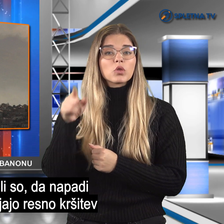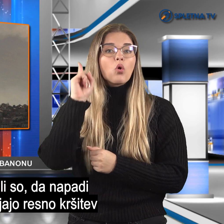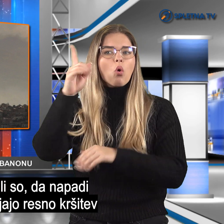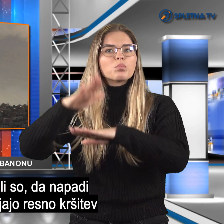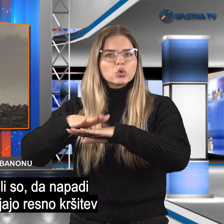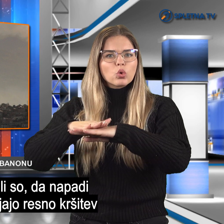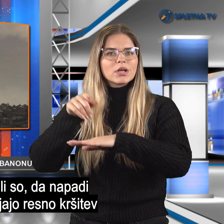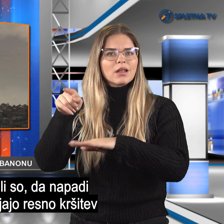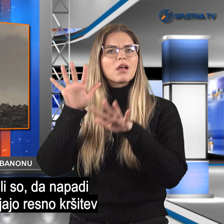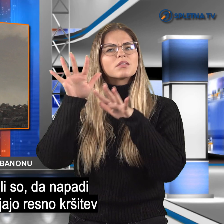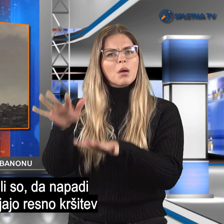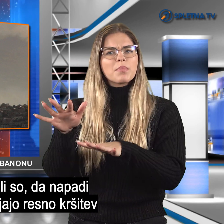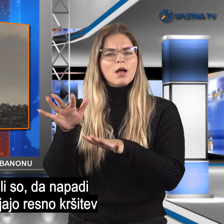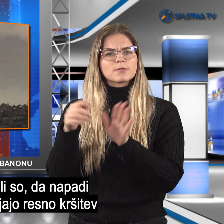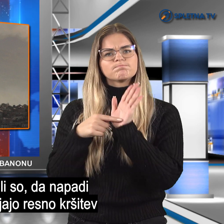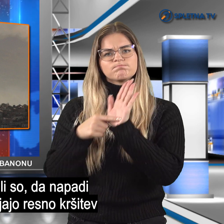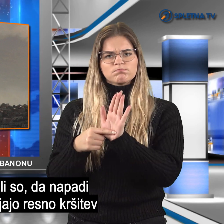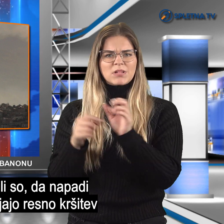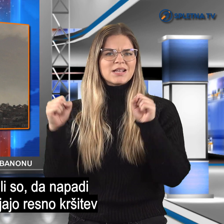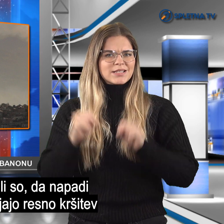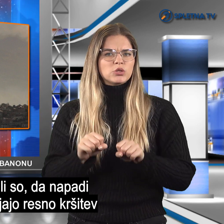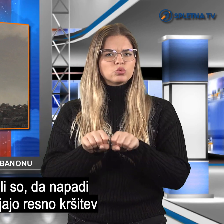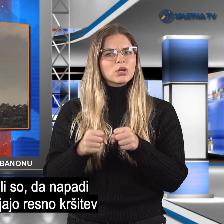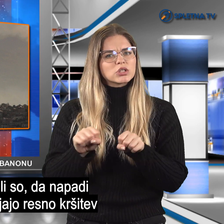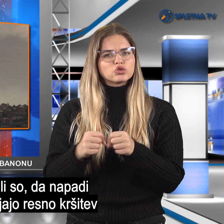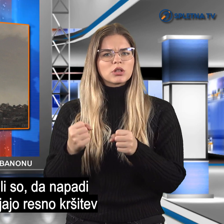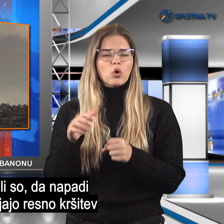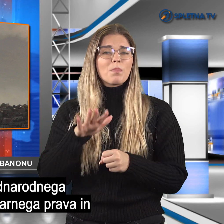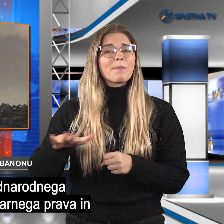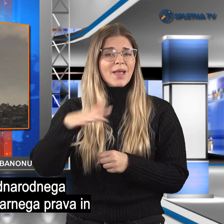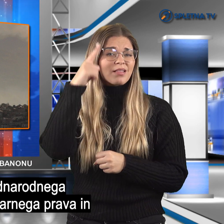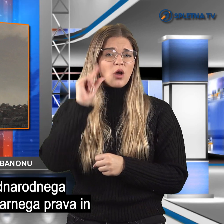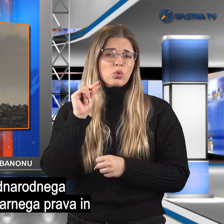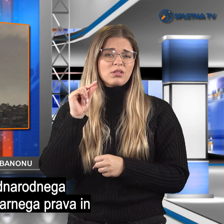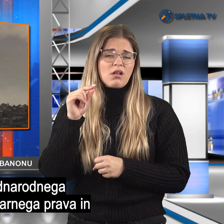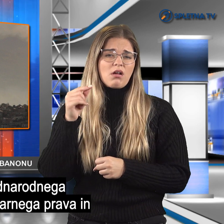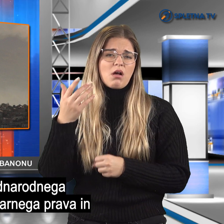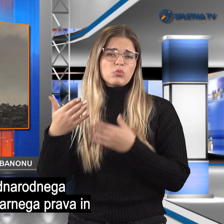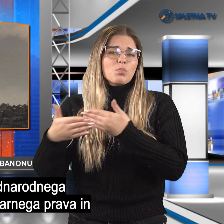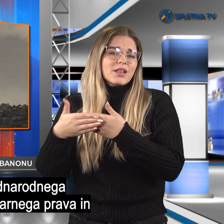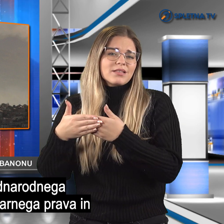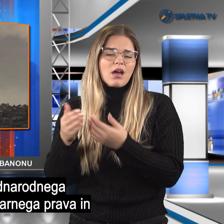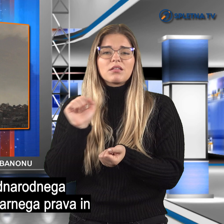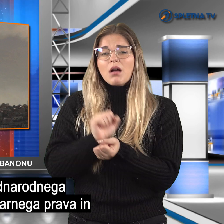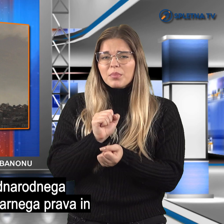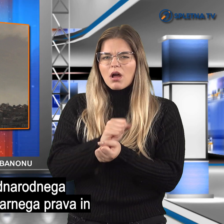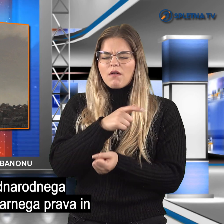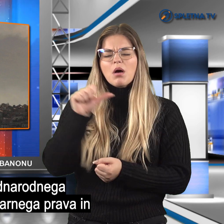Opozorili so, da napadi predstavljajo resno kršitev mednarodnega humanitarnega prava in ponovno pozvali k takojšnji